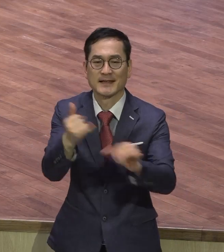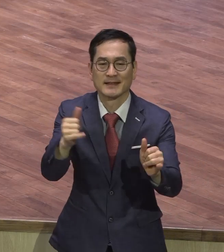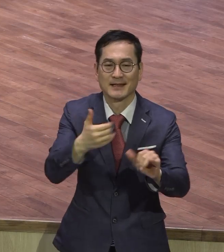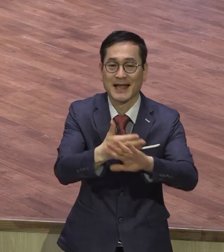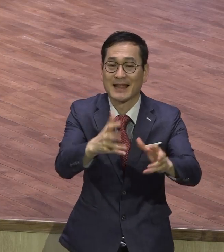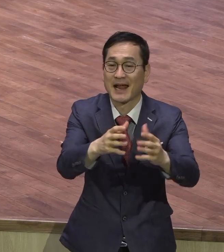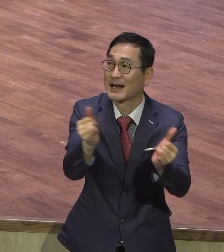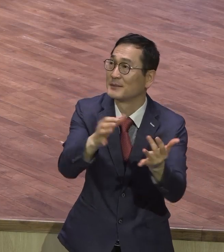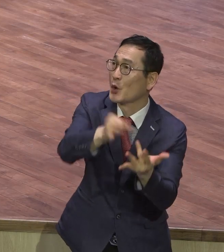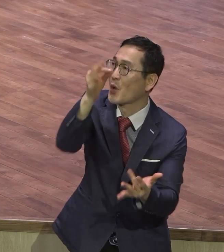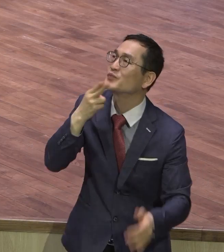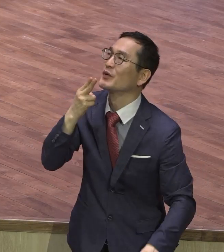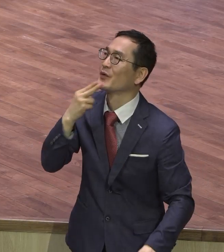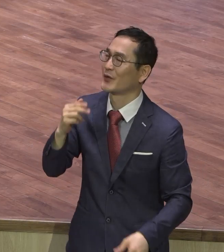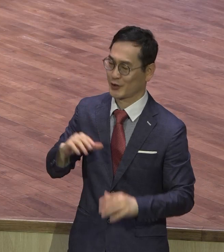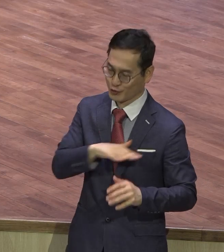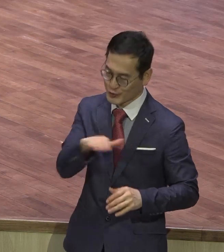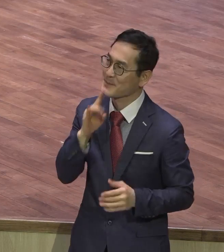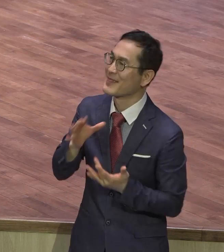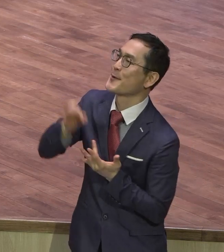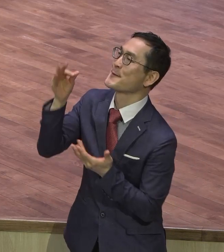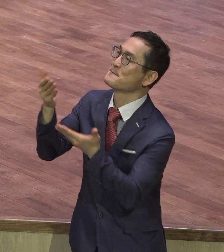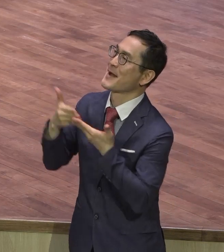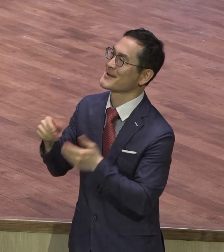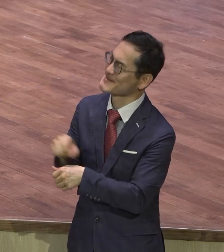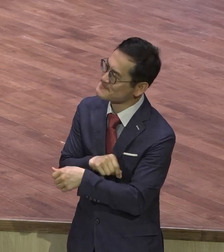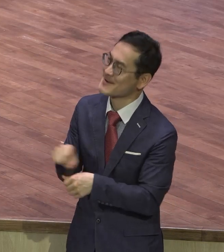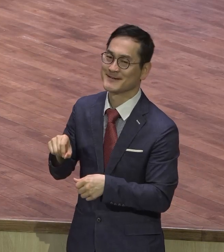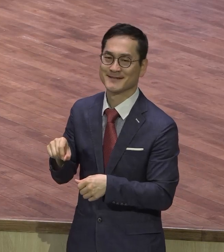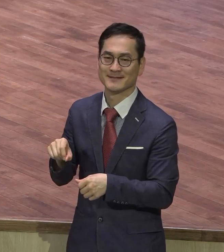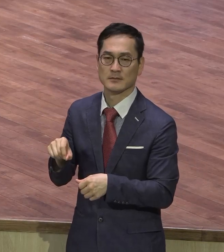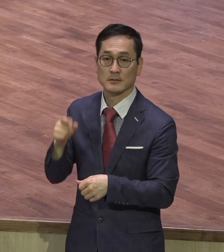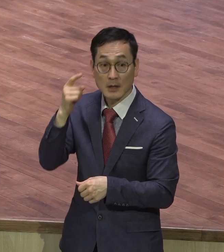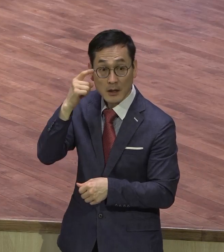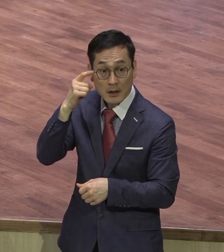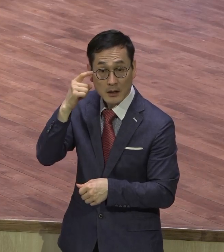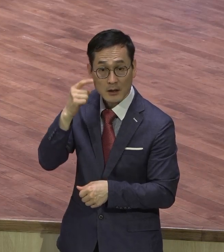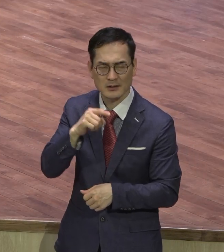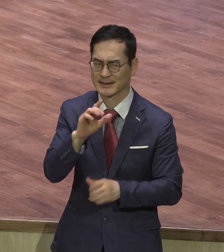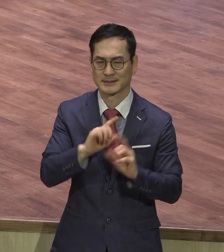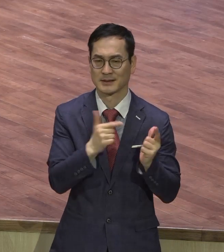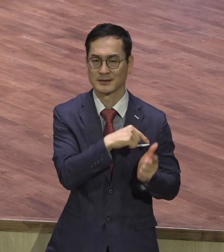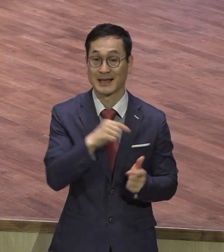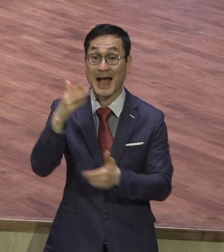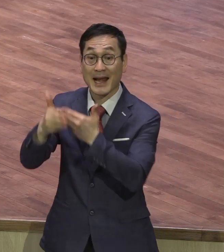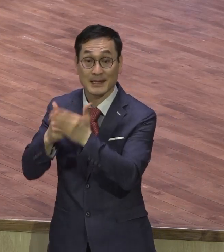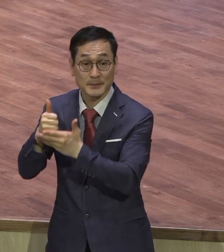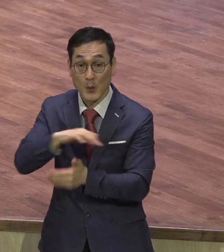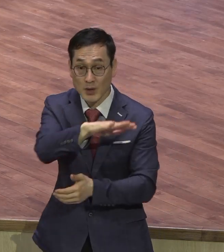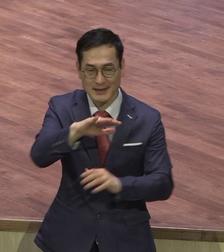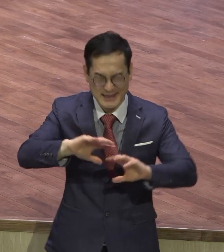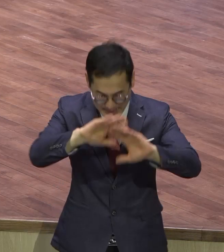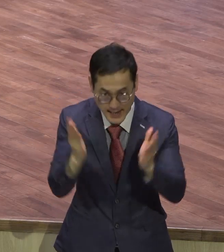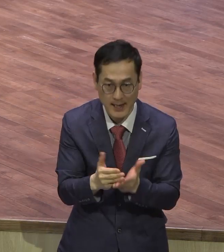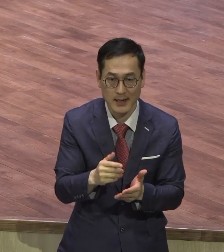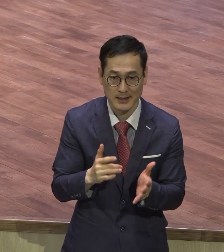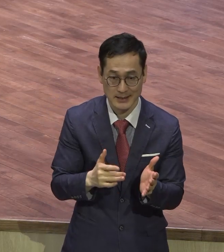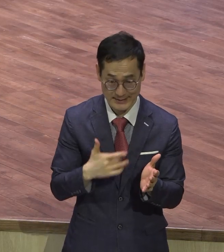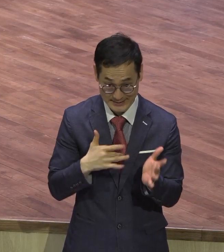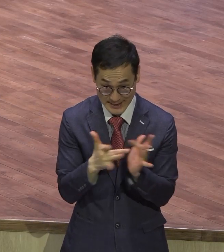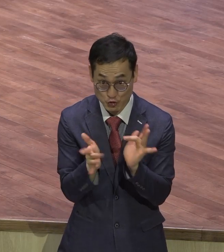겁니다. 우리만이 아니라는 거예요. 영계의 모든 성도는 기도할 뿐만 아니라 항상 여러분 기도할 때마다